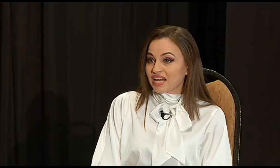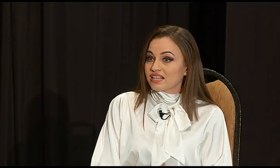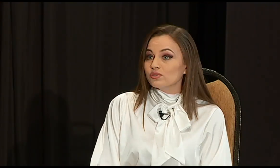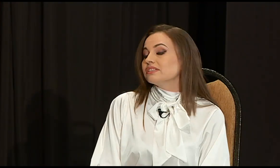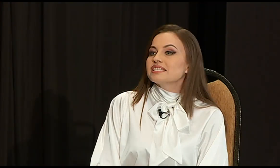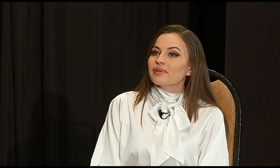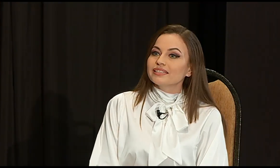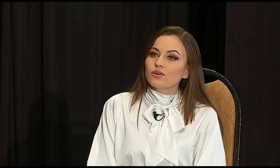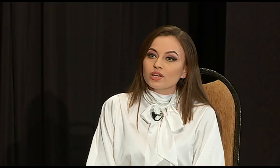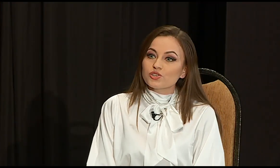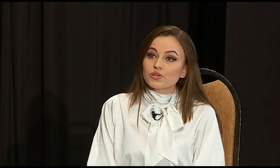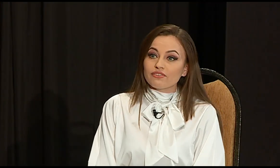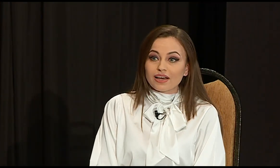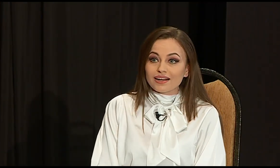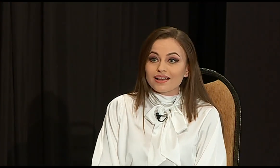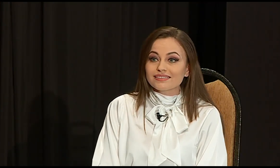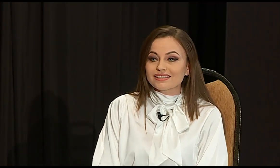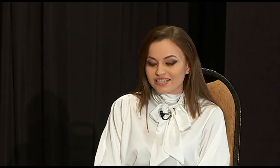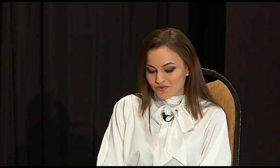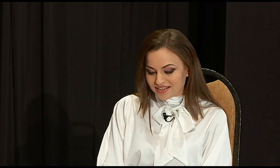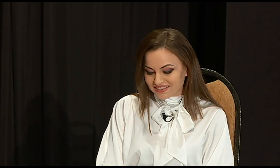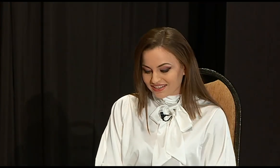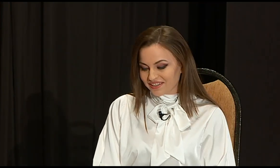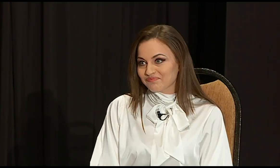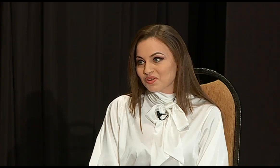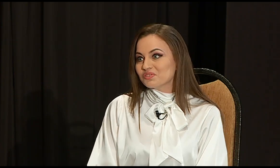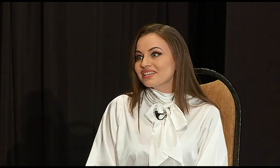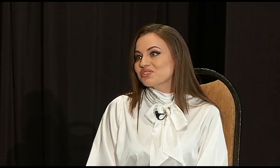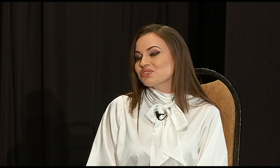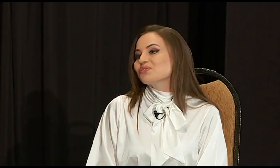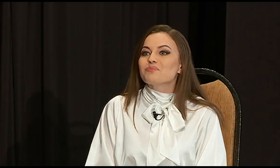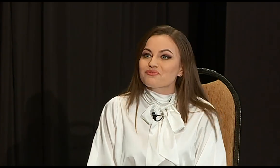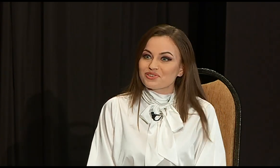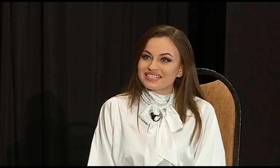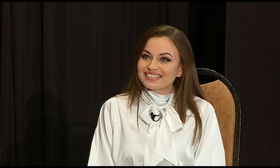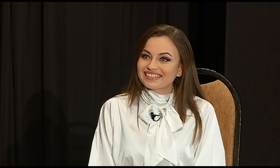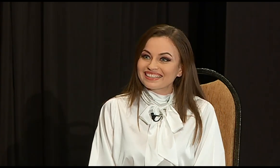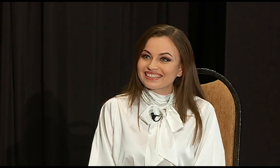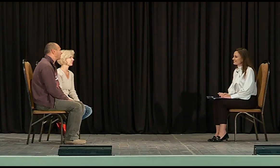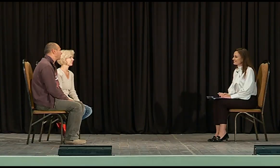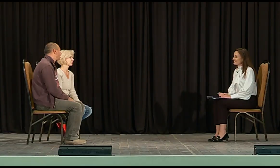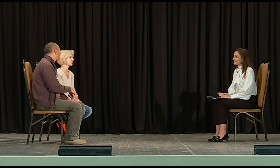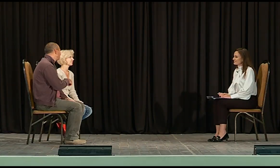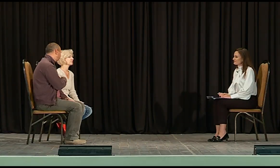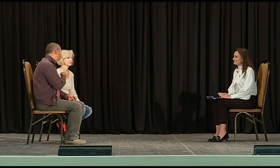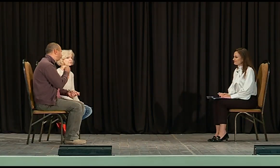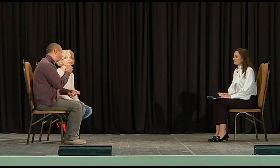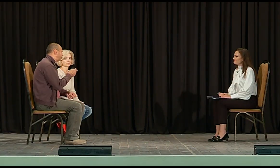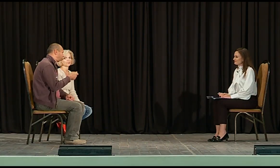Ați avut spectacole și în afara țării noastre. Unde și cum a fost? Da, Inesa, da, a fost, dar eu am